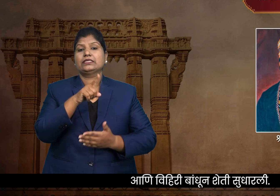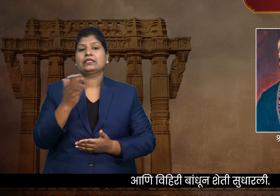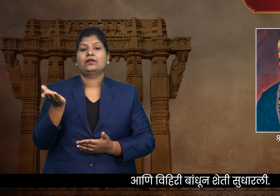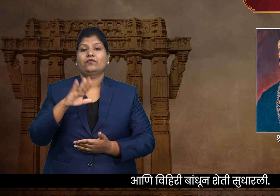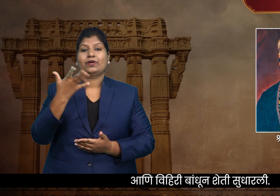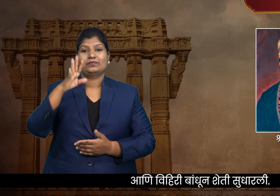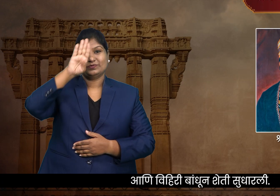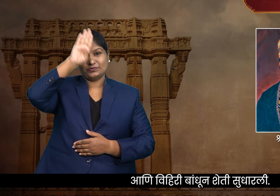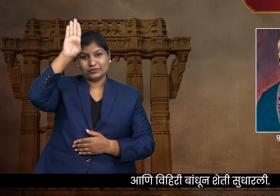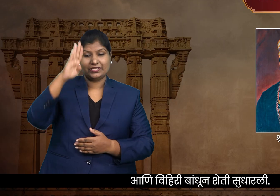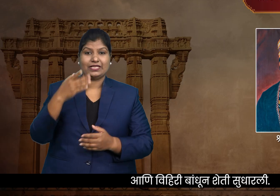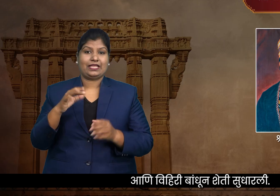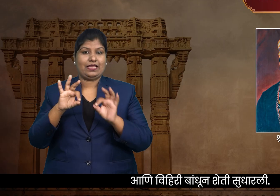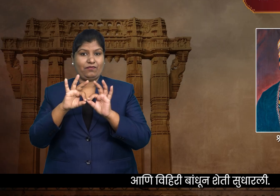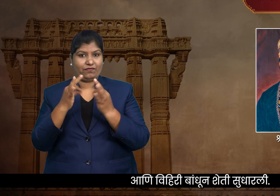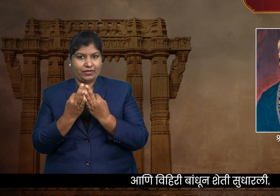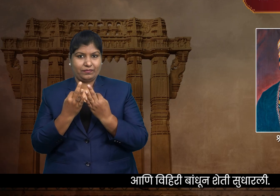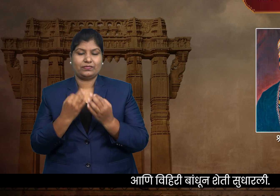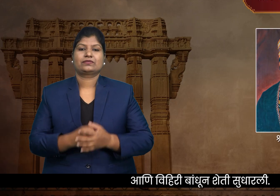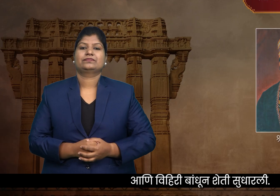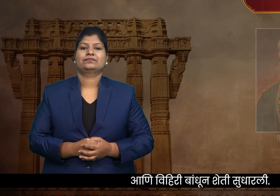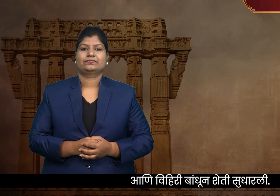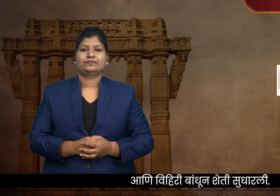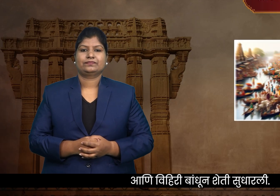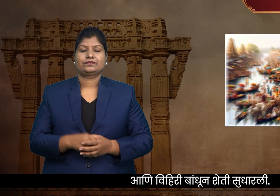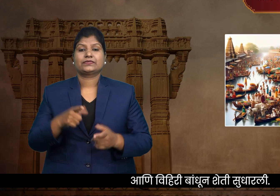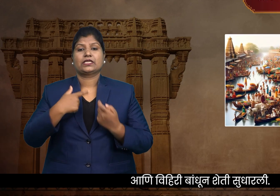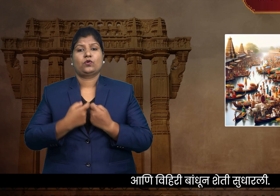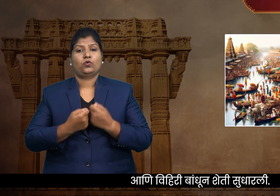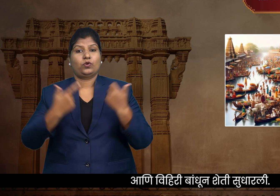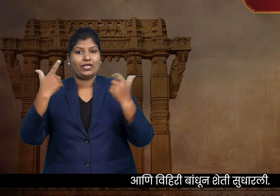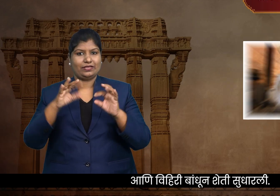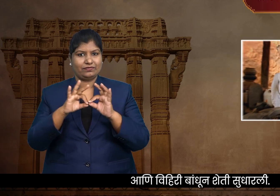विहिरी बांधून शेती सुधारली.